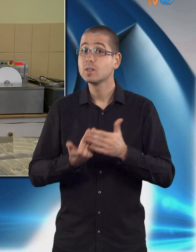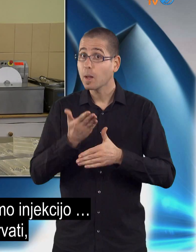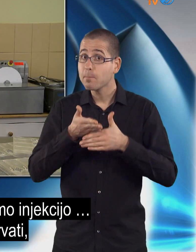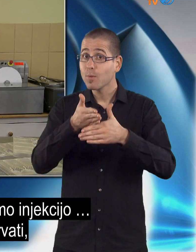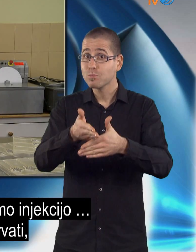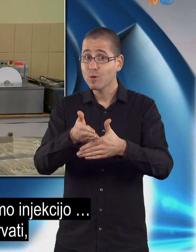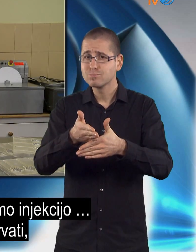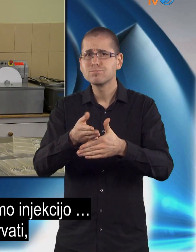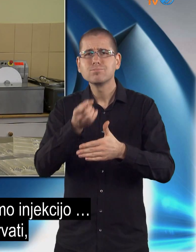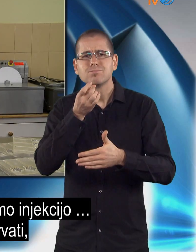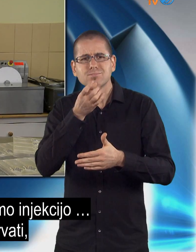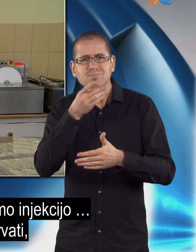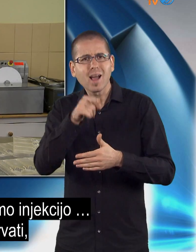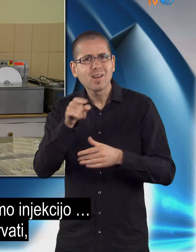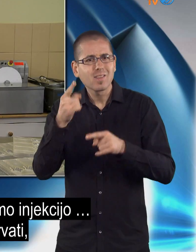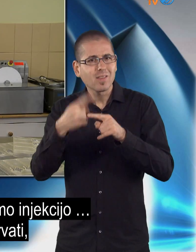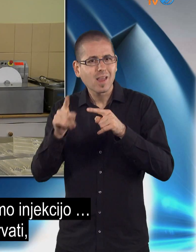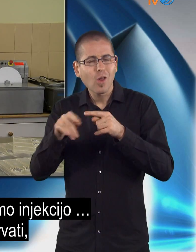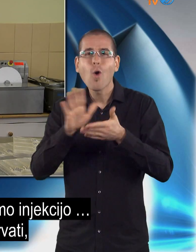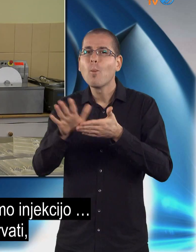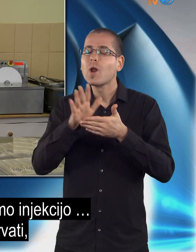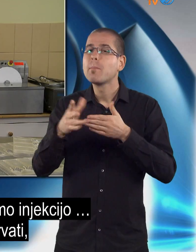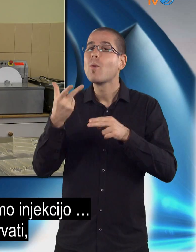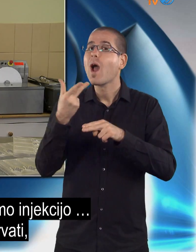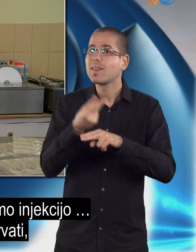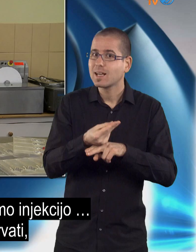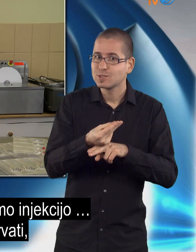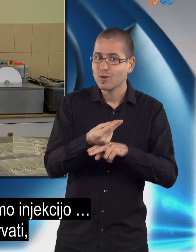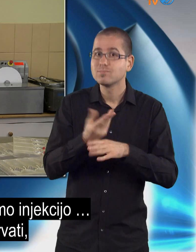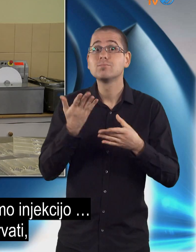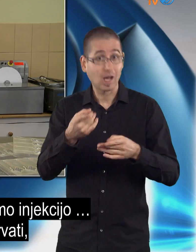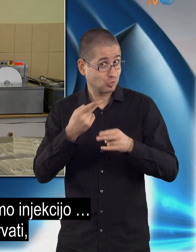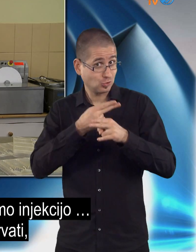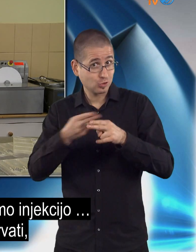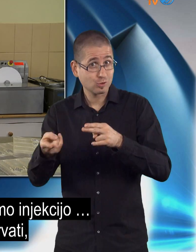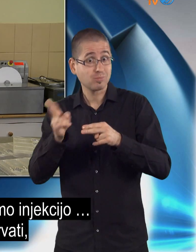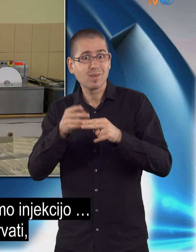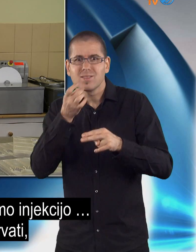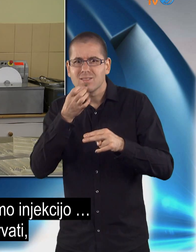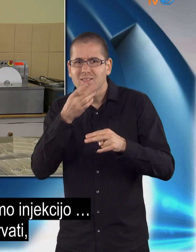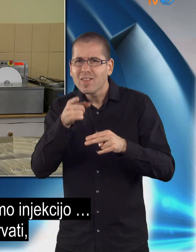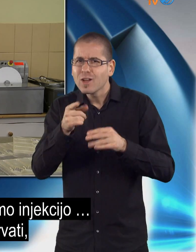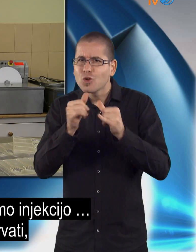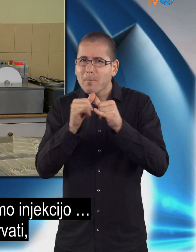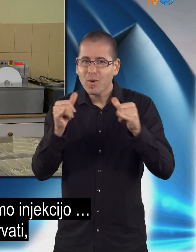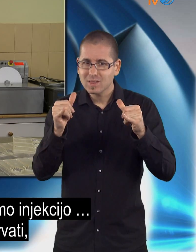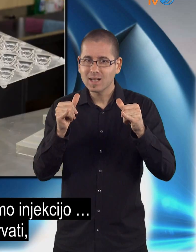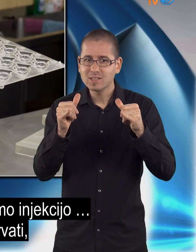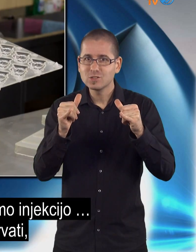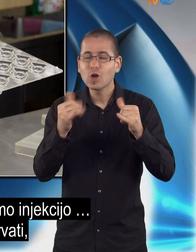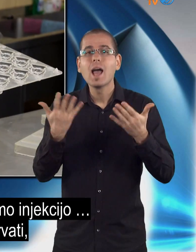Za pomoč natančnih delov uporabimo injekcijo, da čisto natančno v